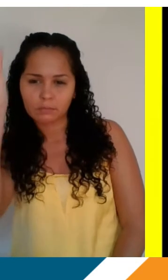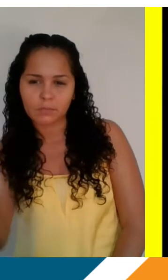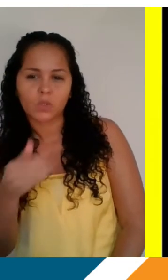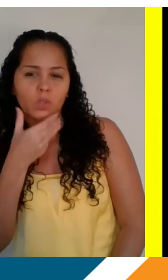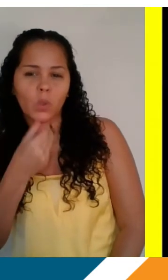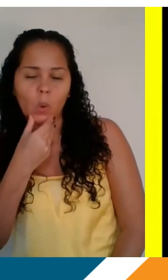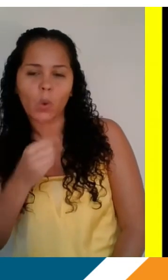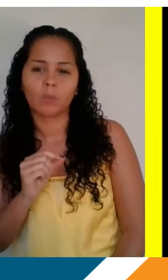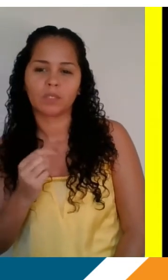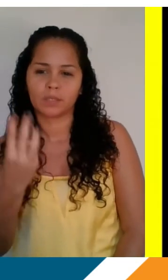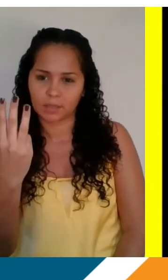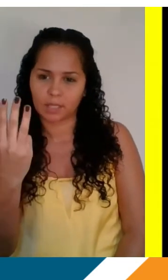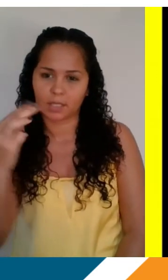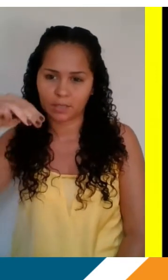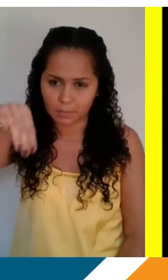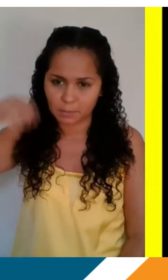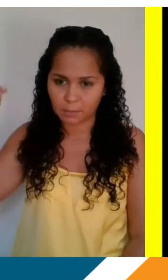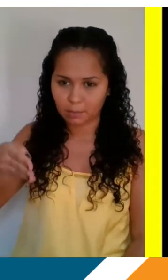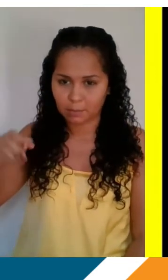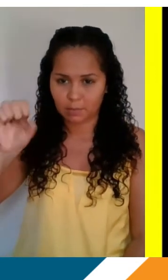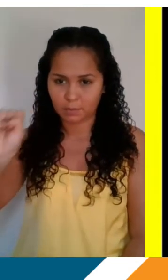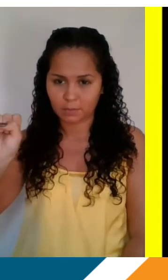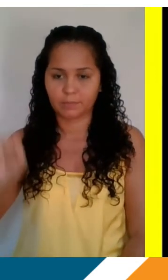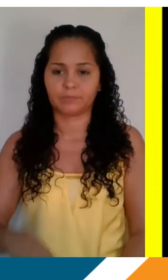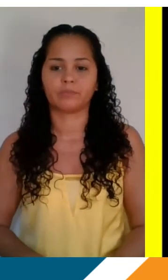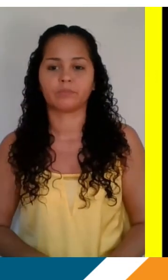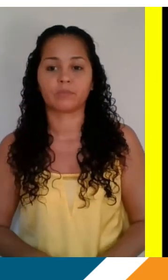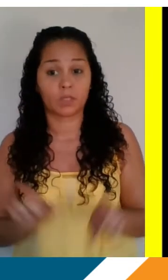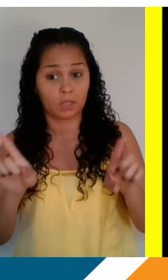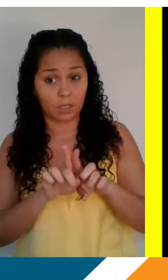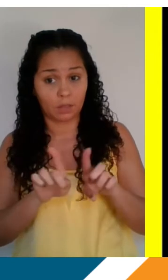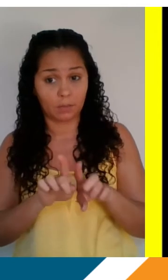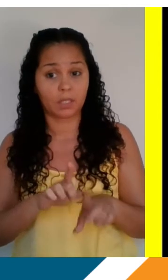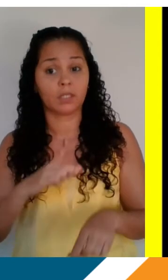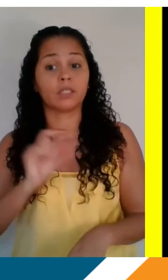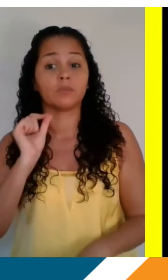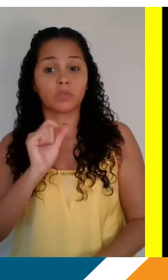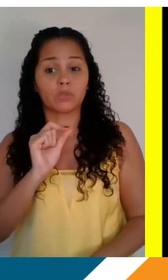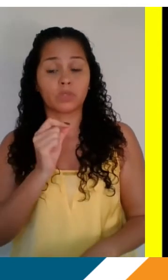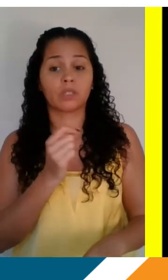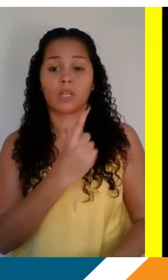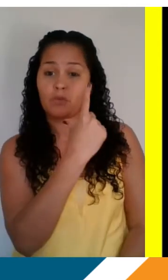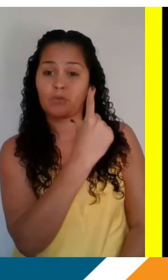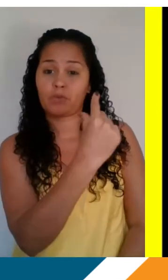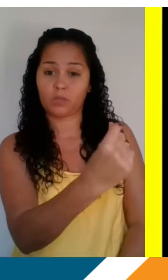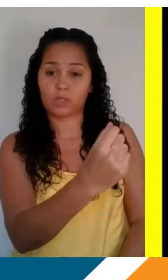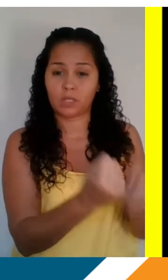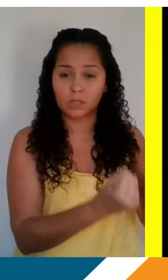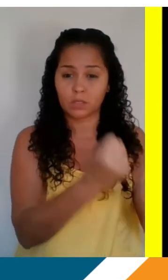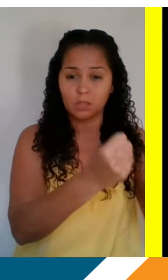de 3 metros por segundo. Temos que a velocidade do carrinho, antes, né,